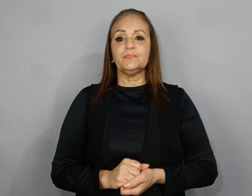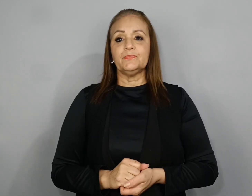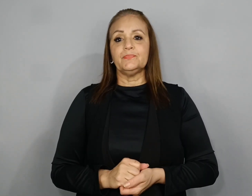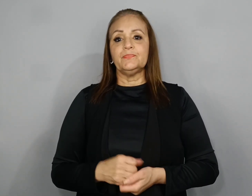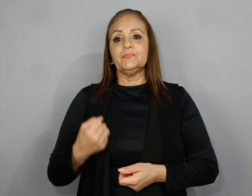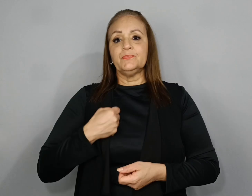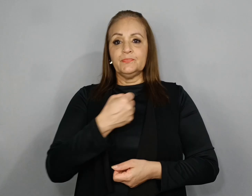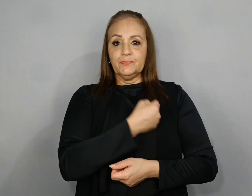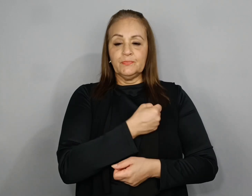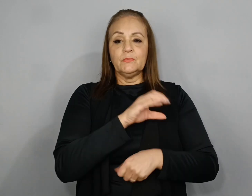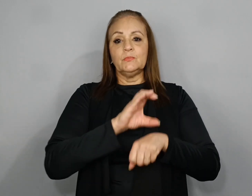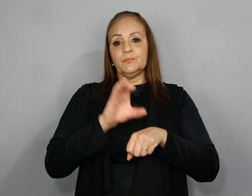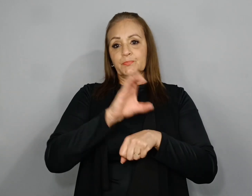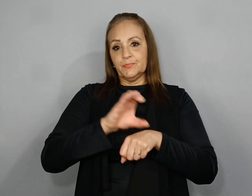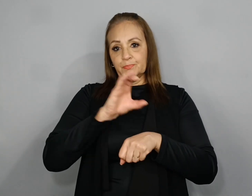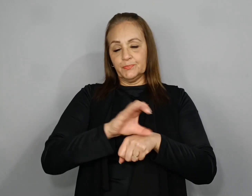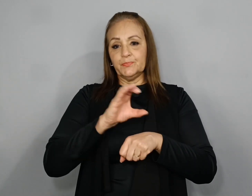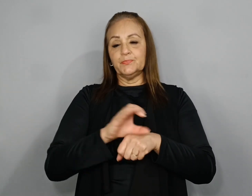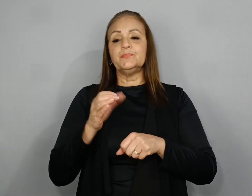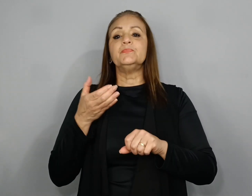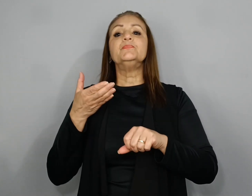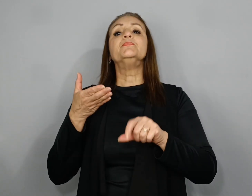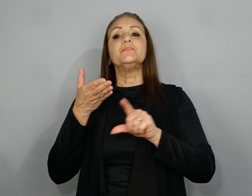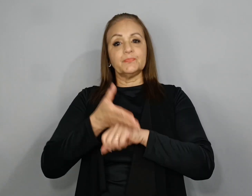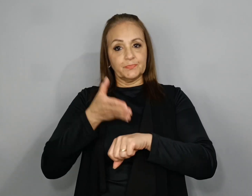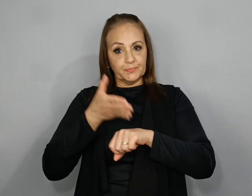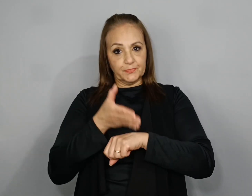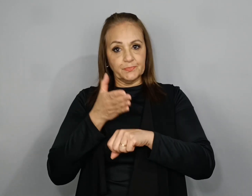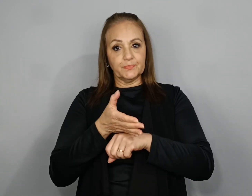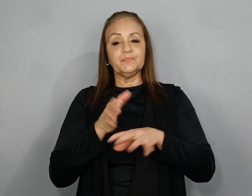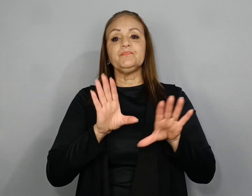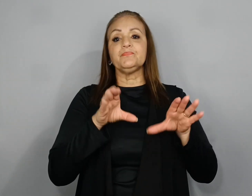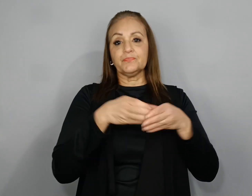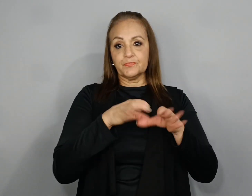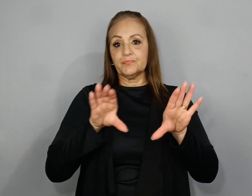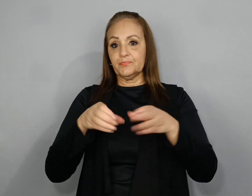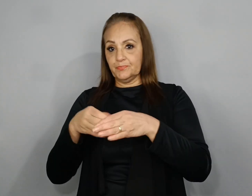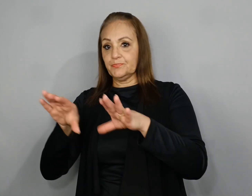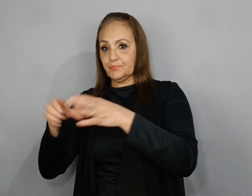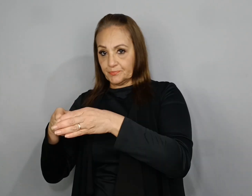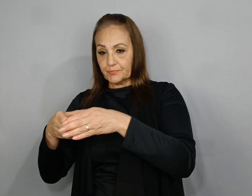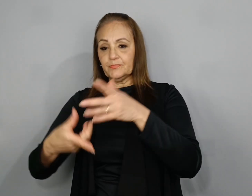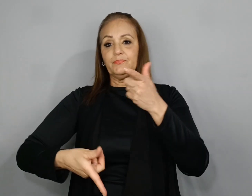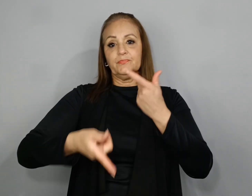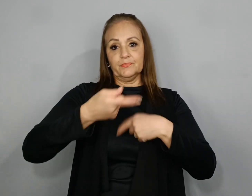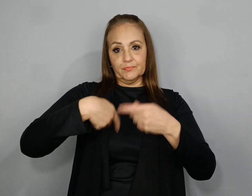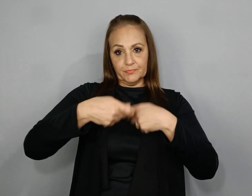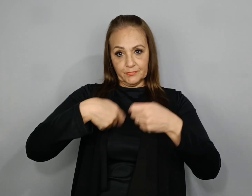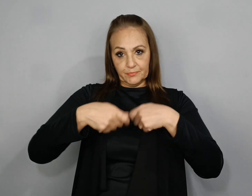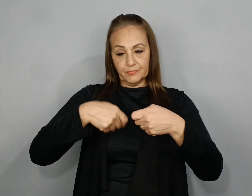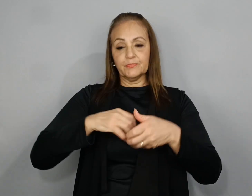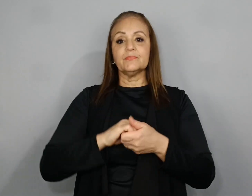Número de cursos participantes por categoria administrativa, segundo as